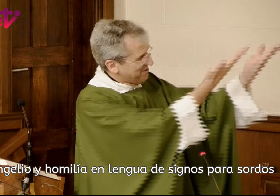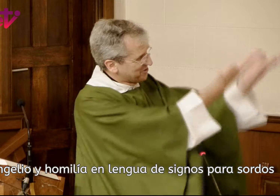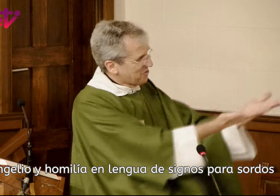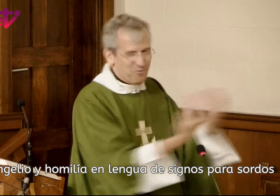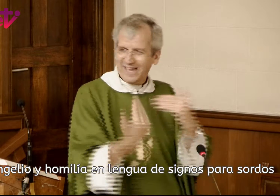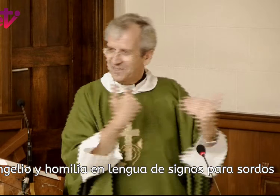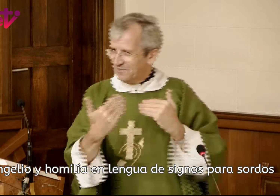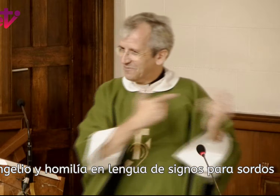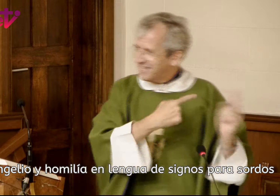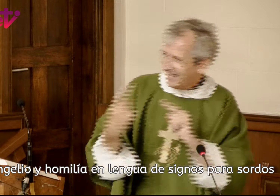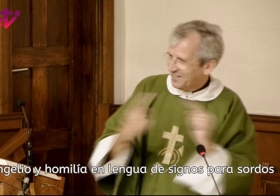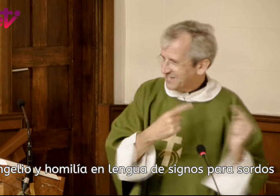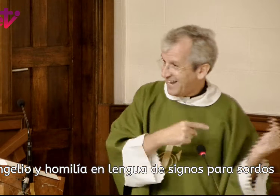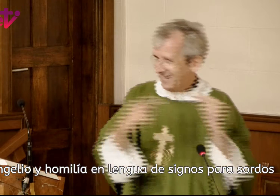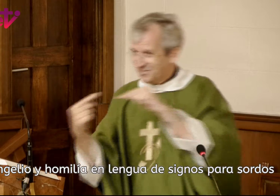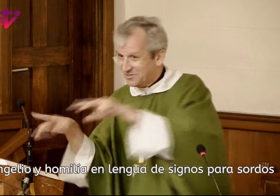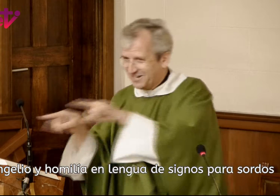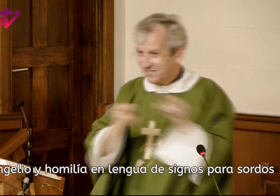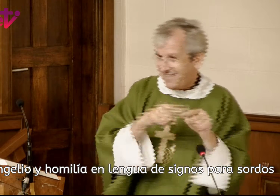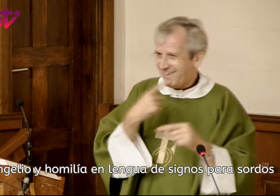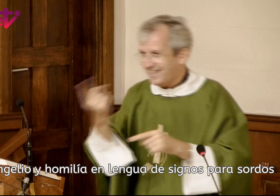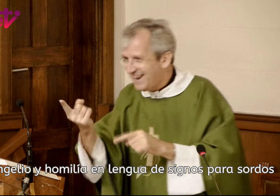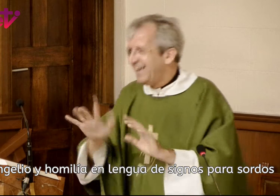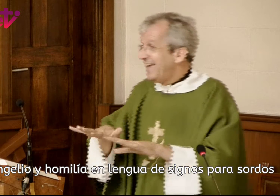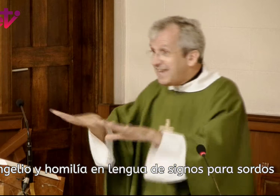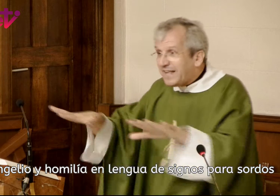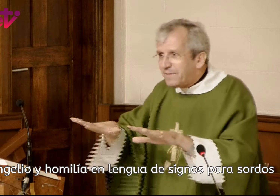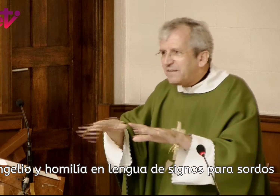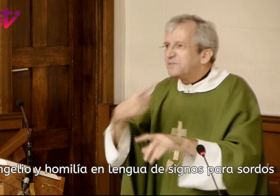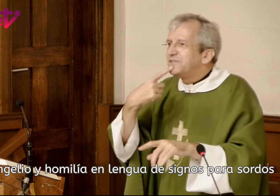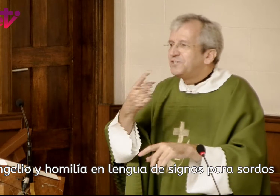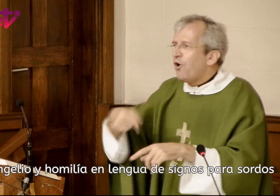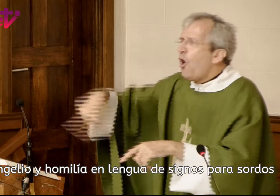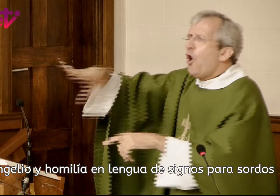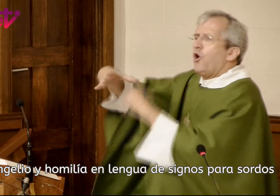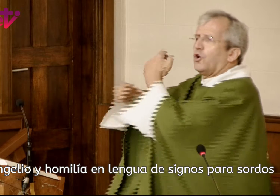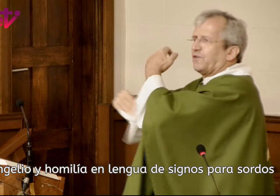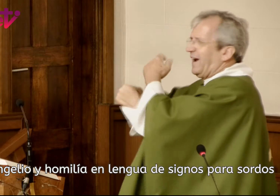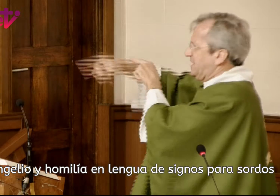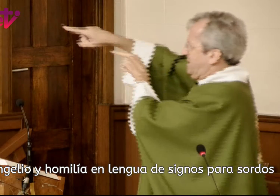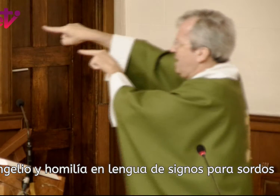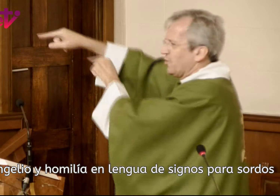tenemos ubicado y podemos dirigirnos a él, Jesús que nos dice qué tal, y también hubiese dicho, los fariseos,